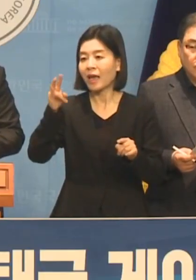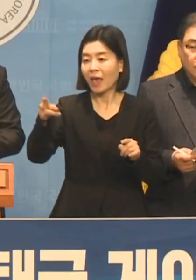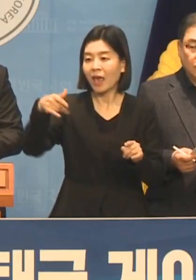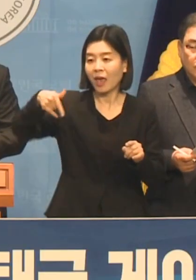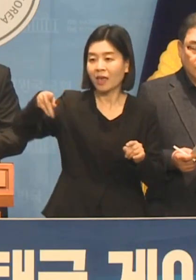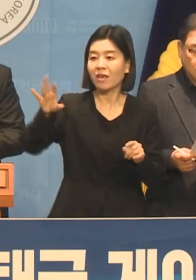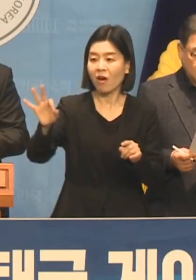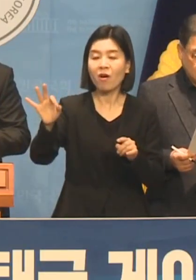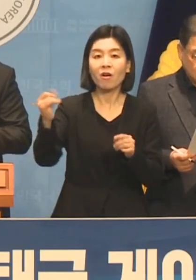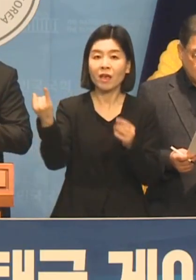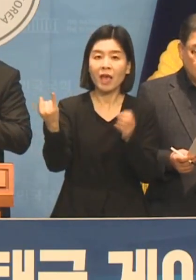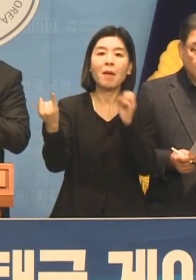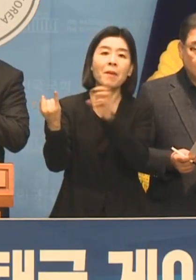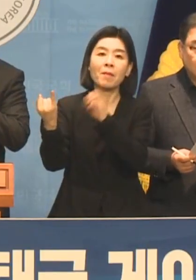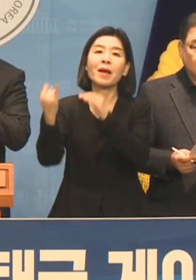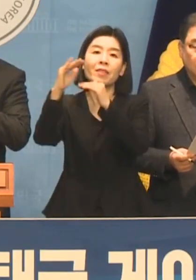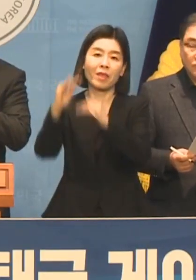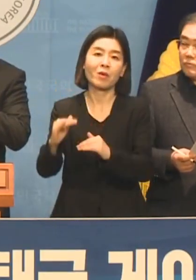듣고 시작하도록 하겠습니다.